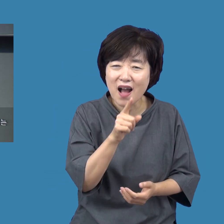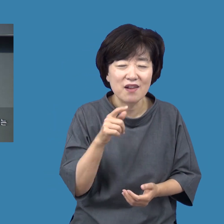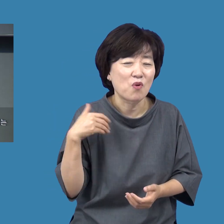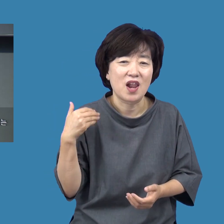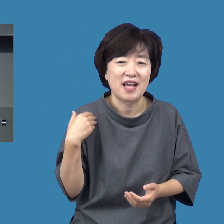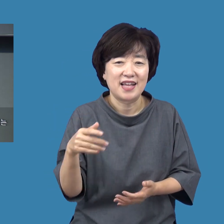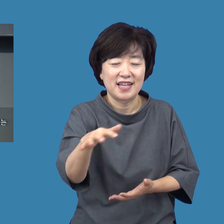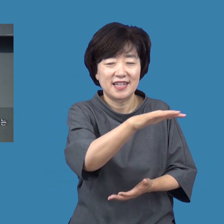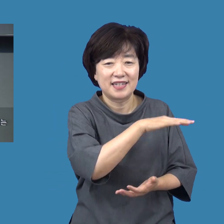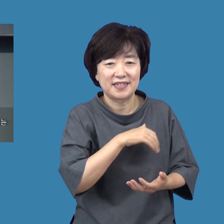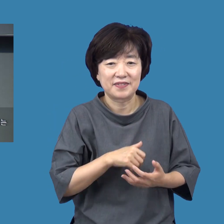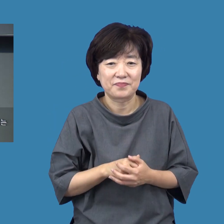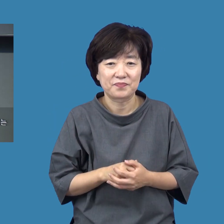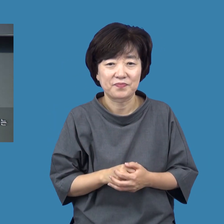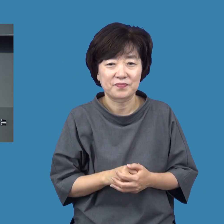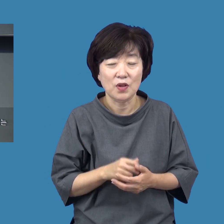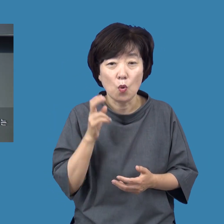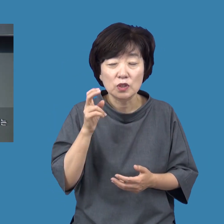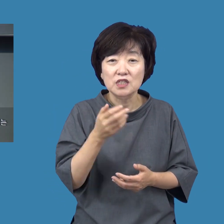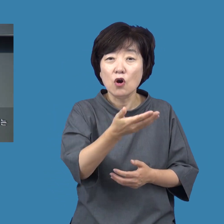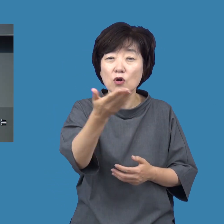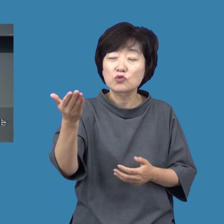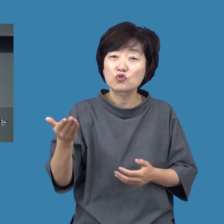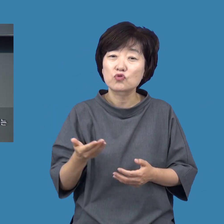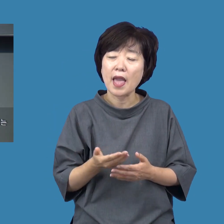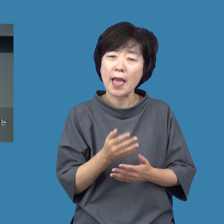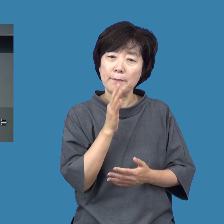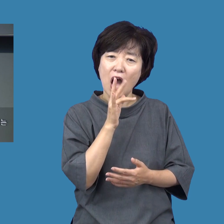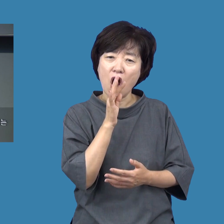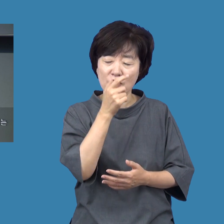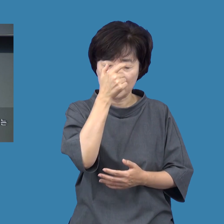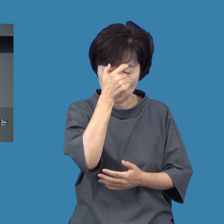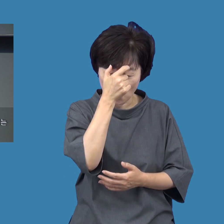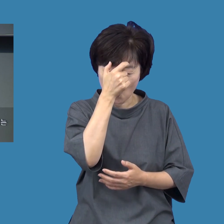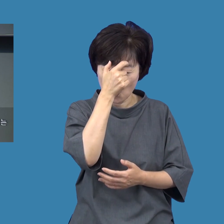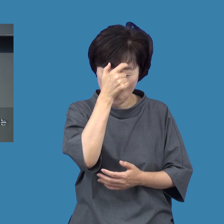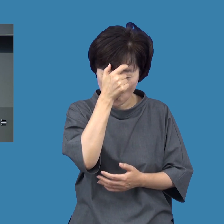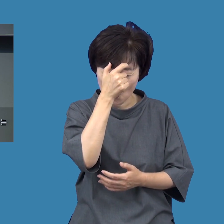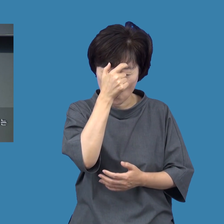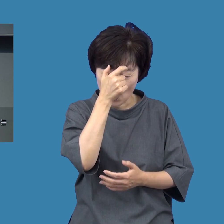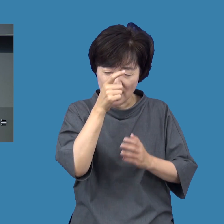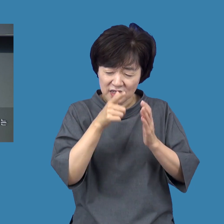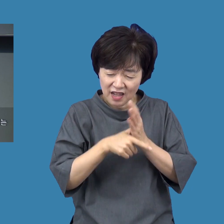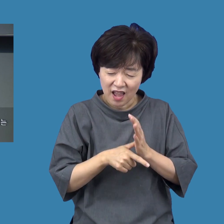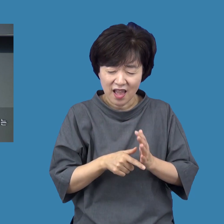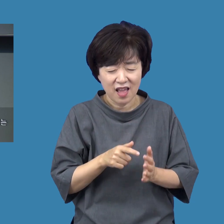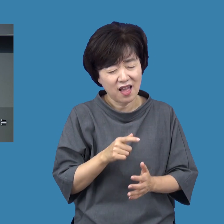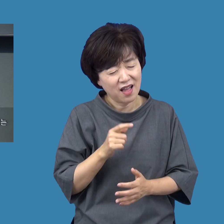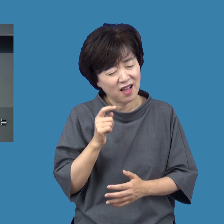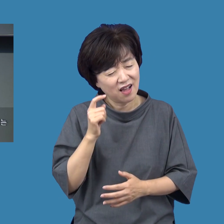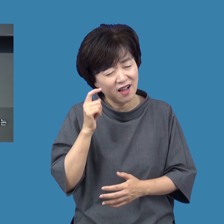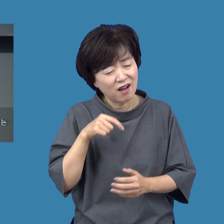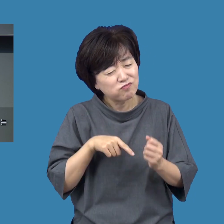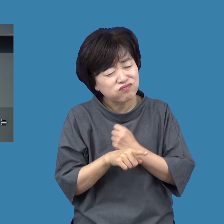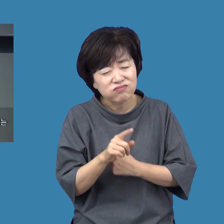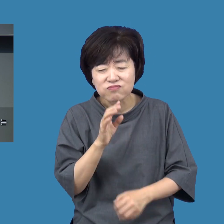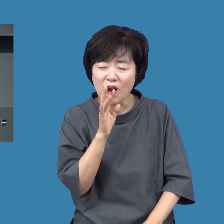혹시 여러분 가운데 방언 기도하시면서 이런 의문 가져보신 분이 있을 거예요. 이게 도대체 무슨 뜻이지?